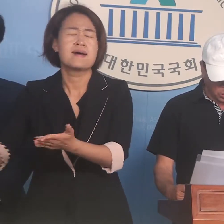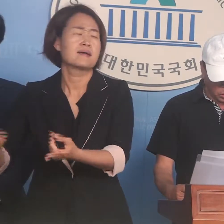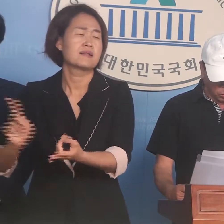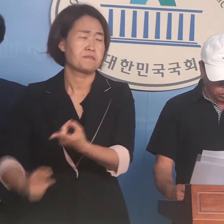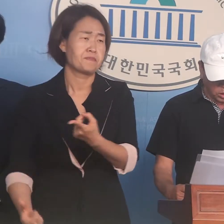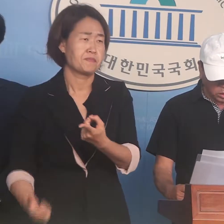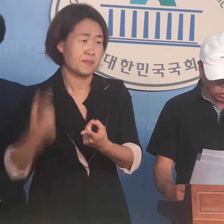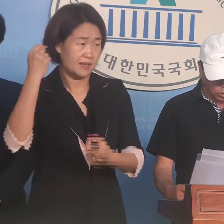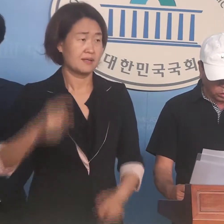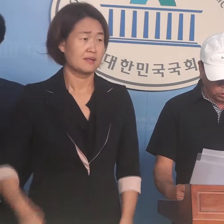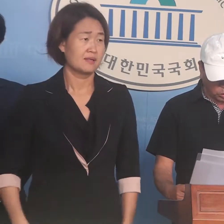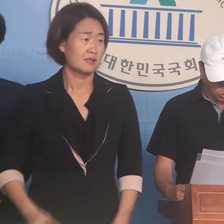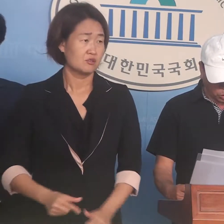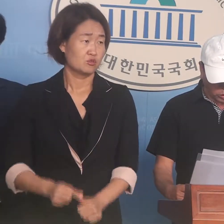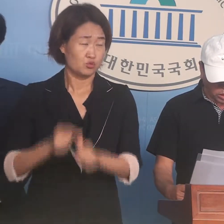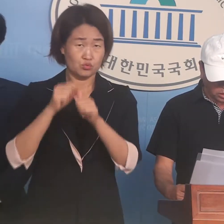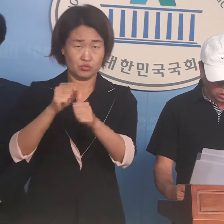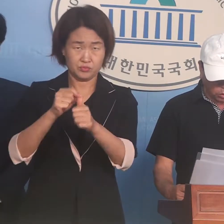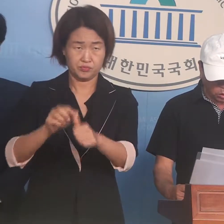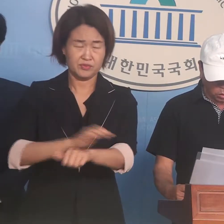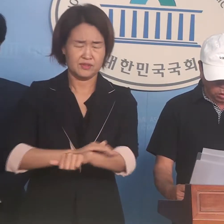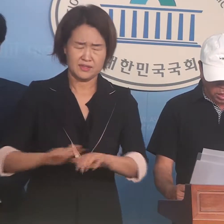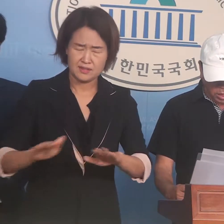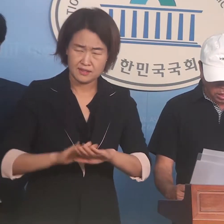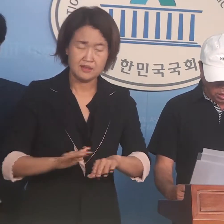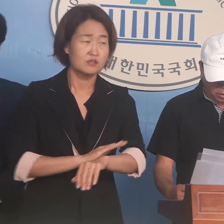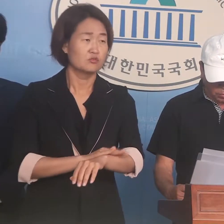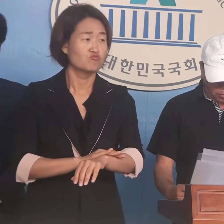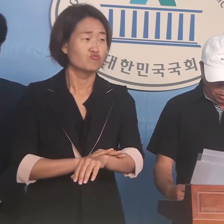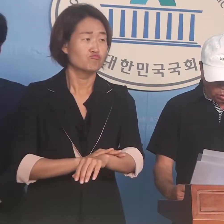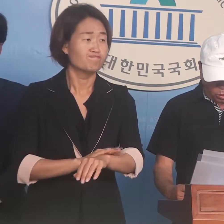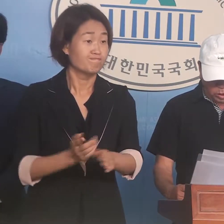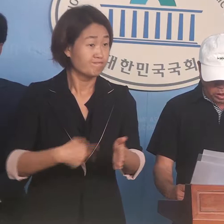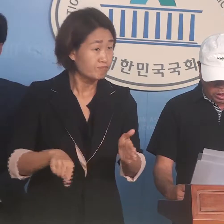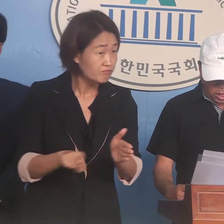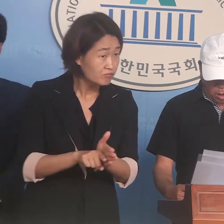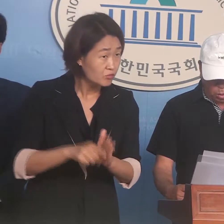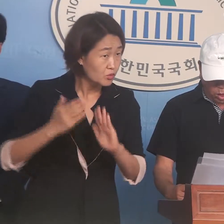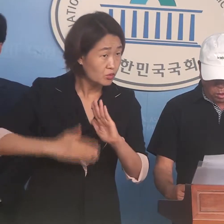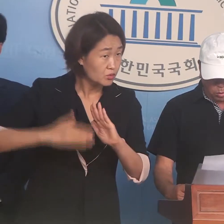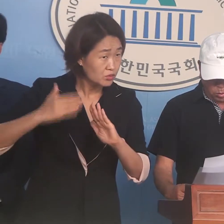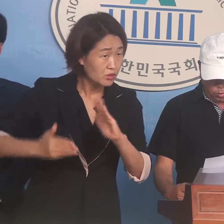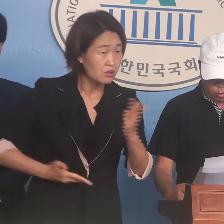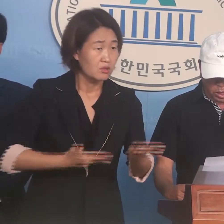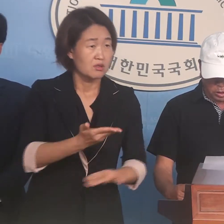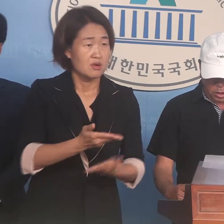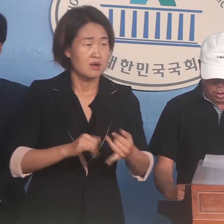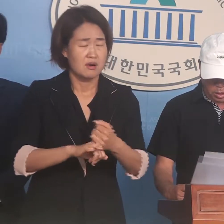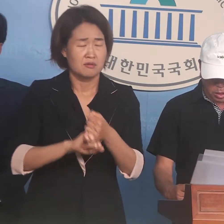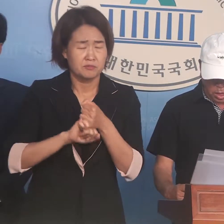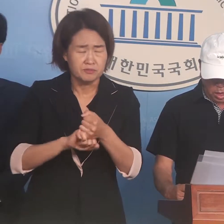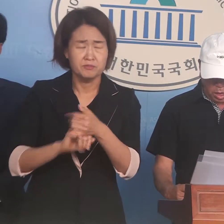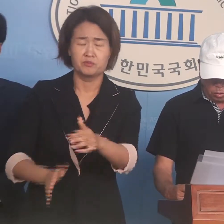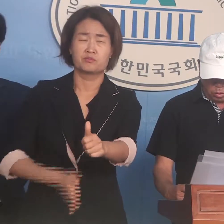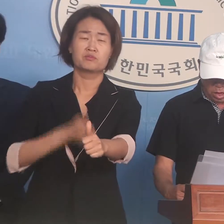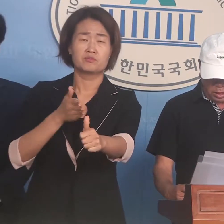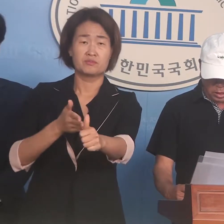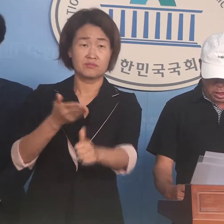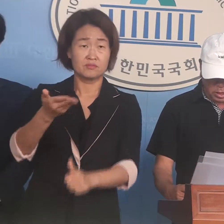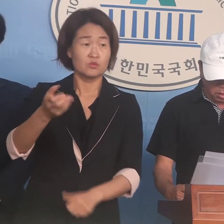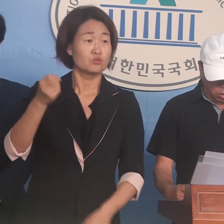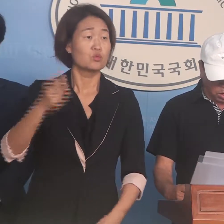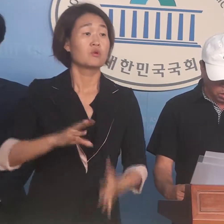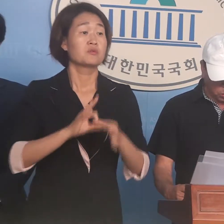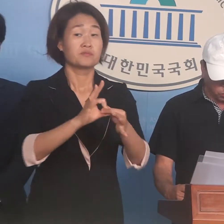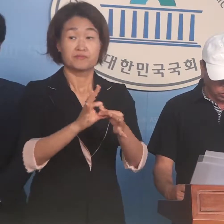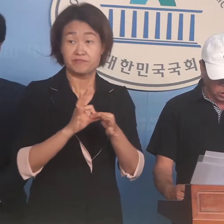내에 구제를 조치가 될 수 있도록 공정위 강력한 부탁을 드리며 아울러